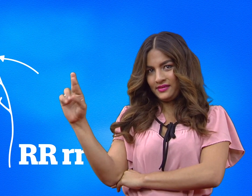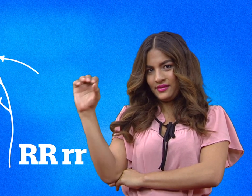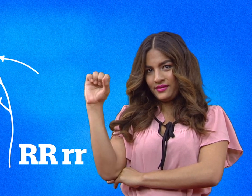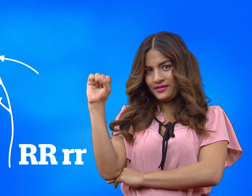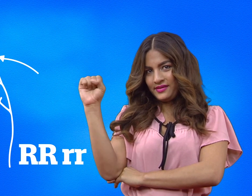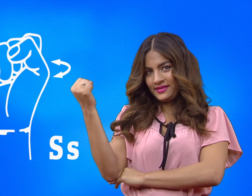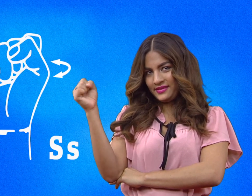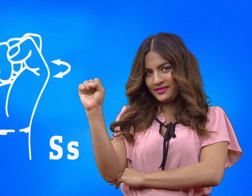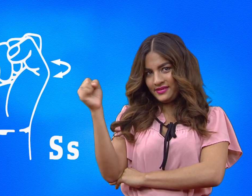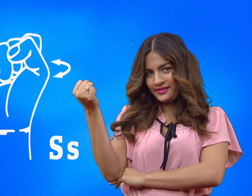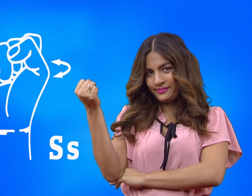R, S.